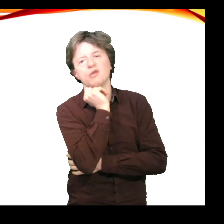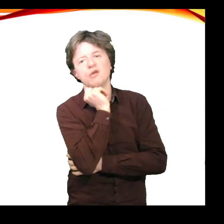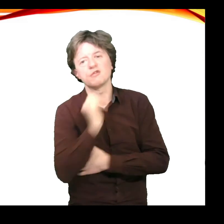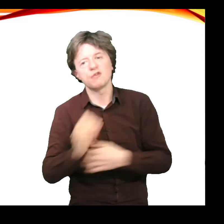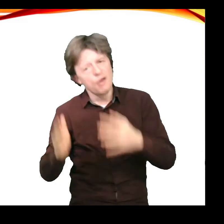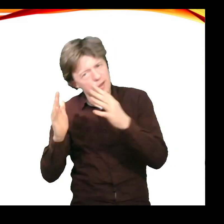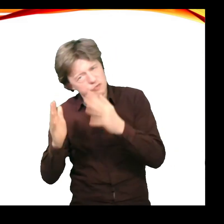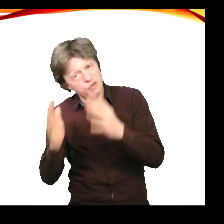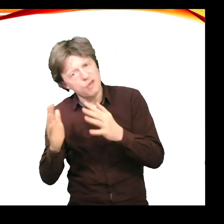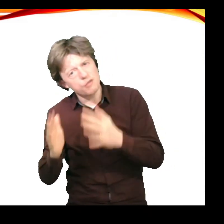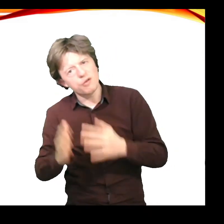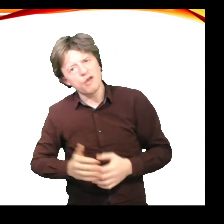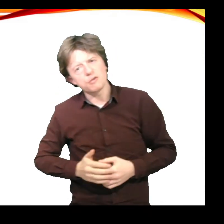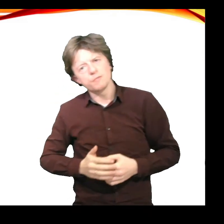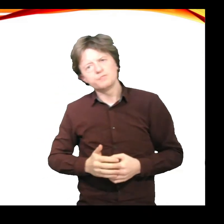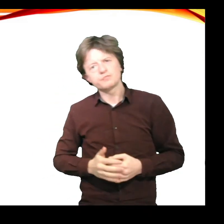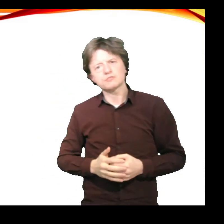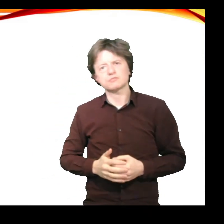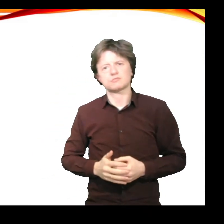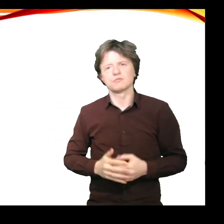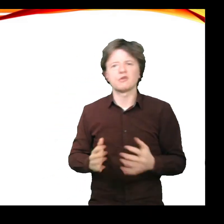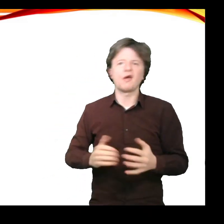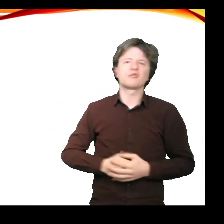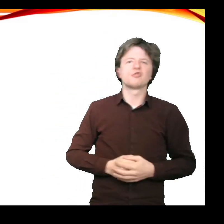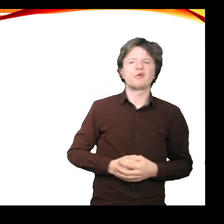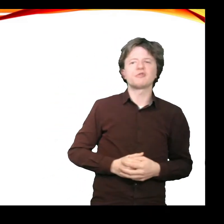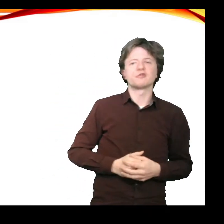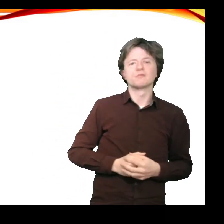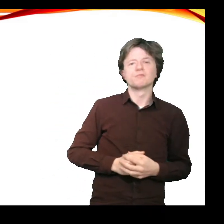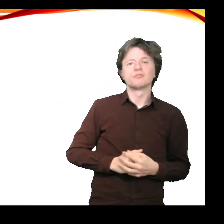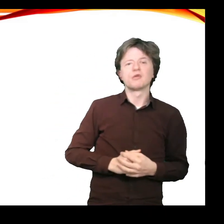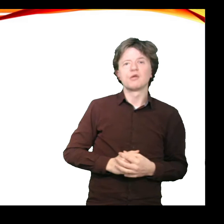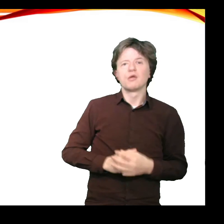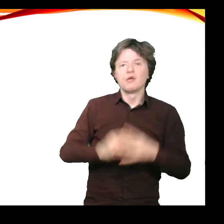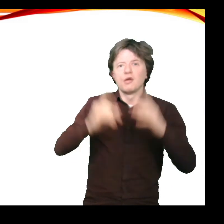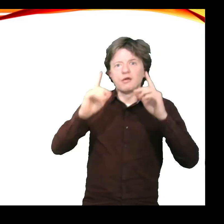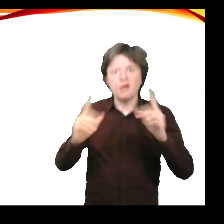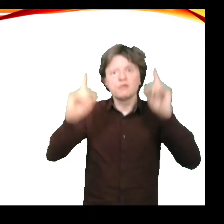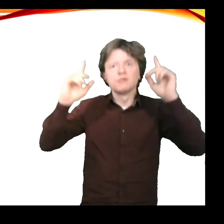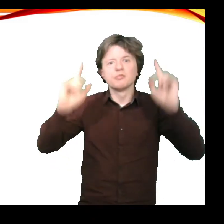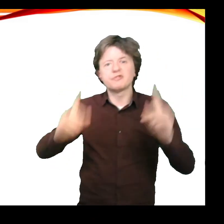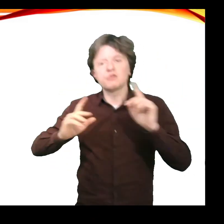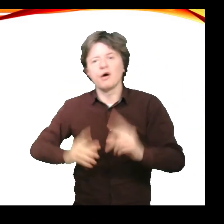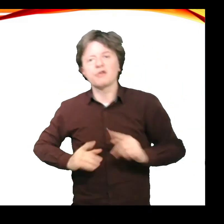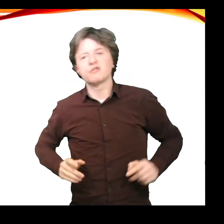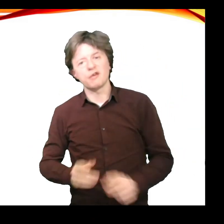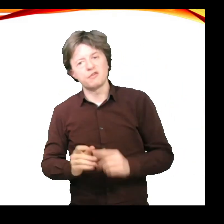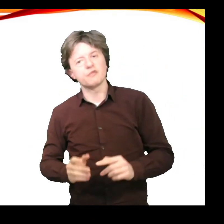Jezus. En velen belijden dat hij de zoon van God is. En dan besluit Johannes dat hij zelf